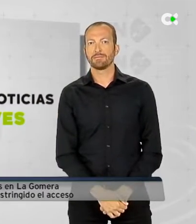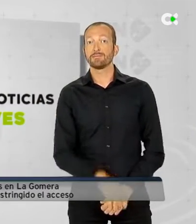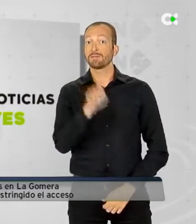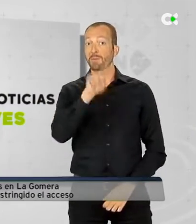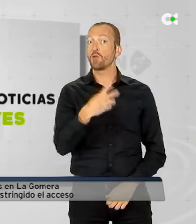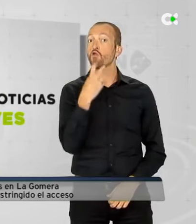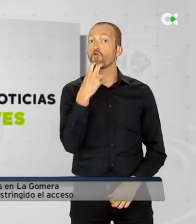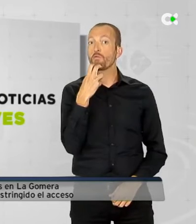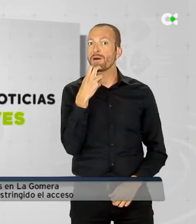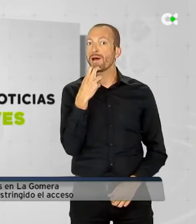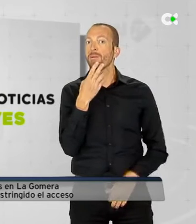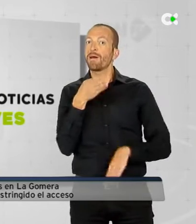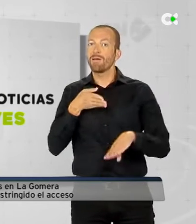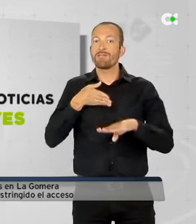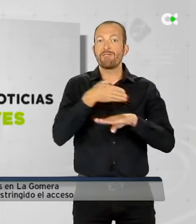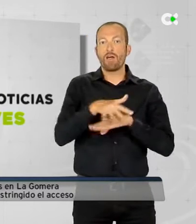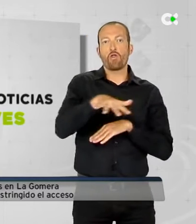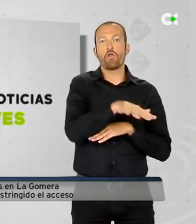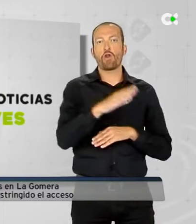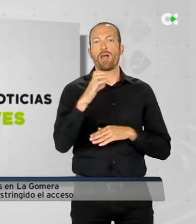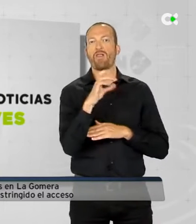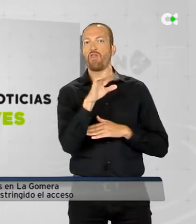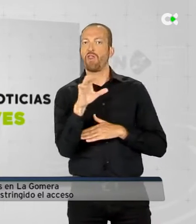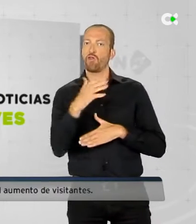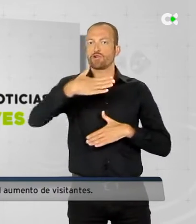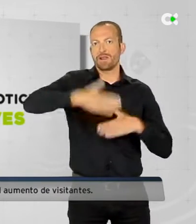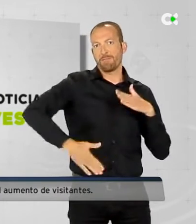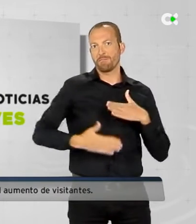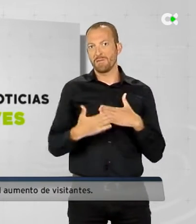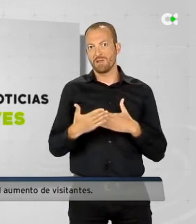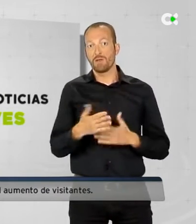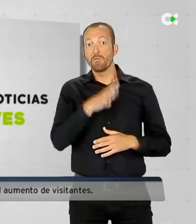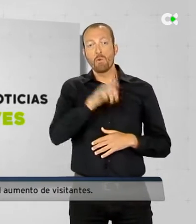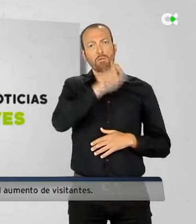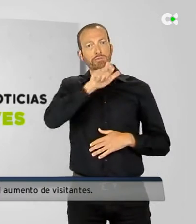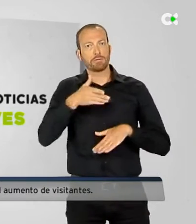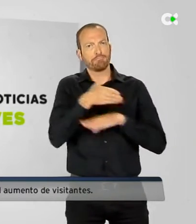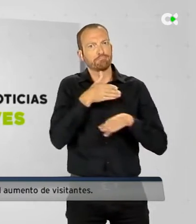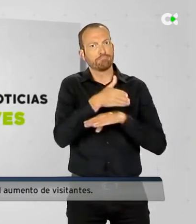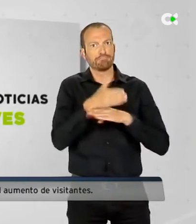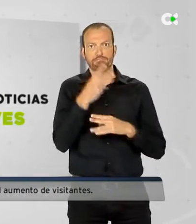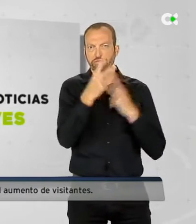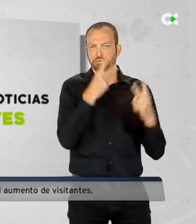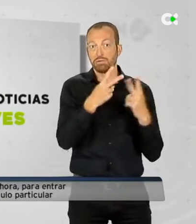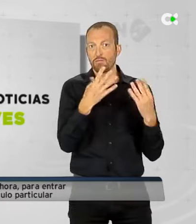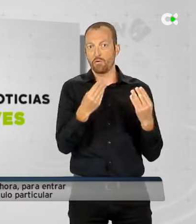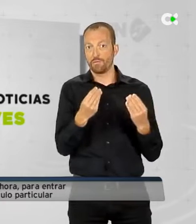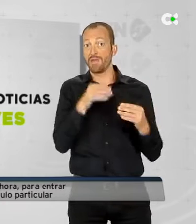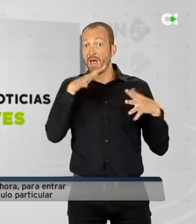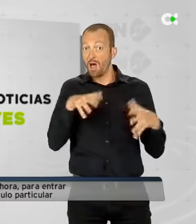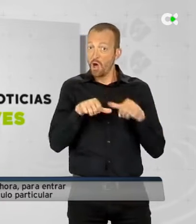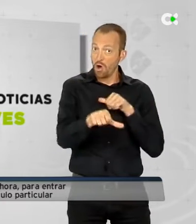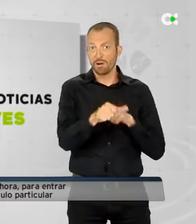Y seguimos en La Gomera, donde se ha restringido el acceso a El Cedro debido al aumento de visitantes. A partir de ahora,